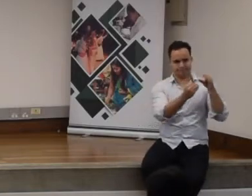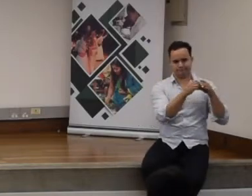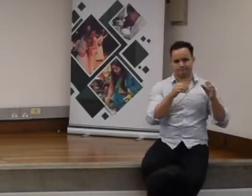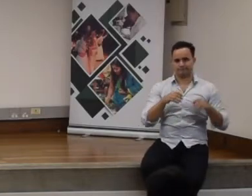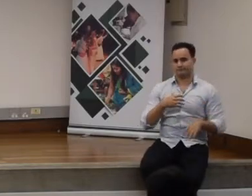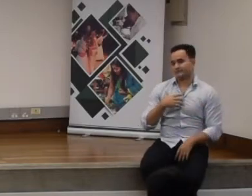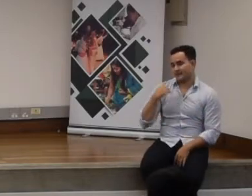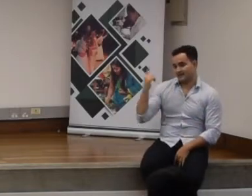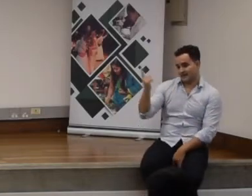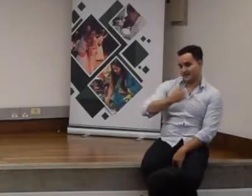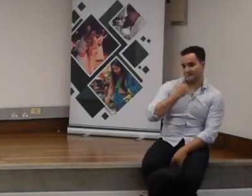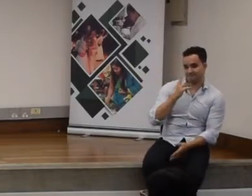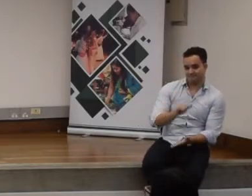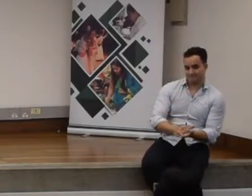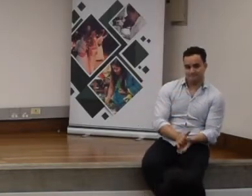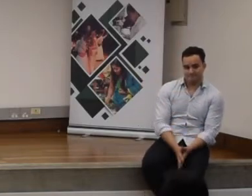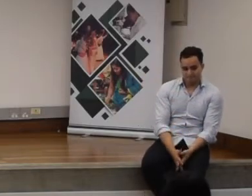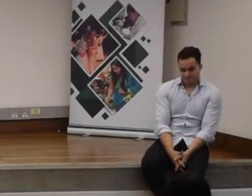a grandes rasgos.